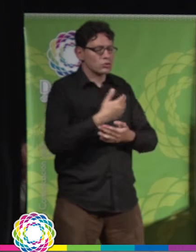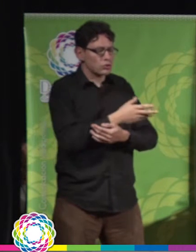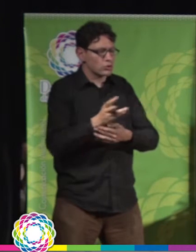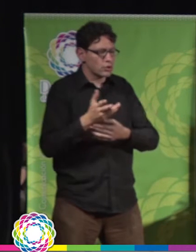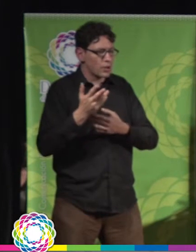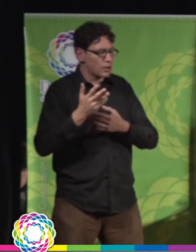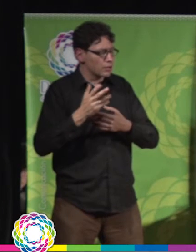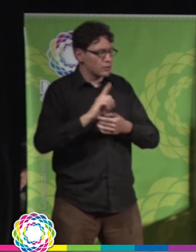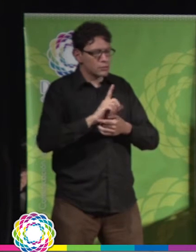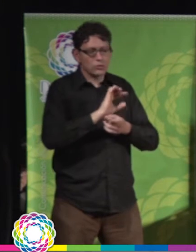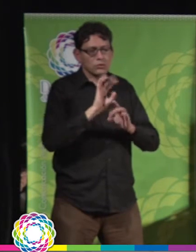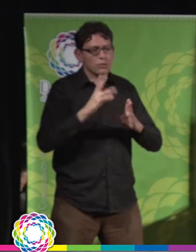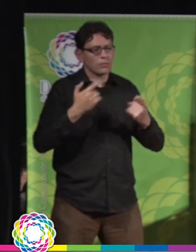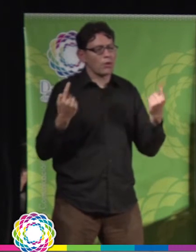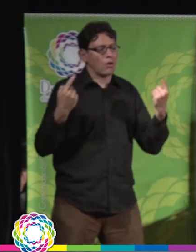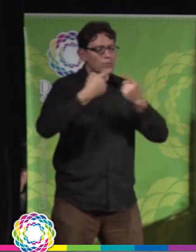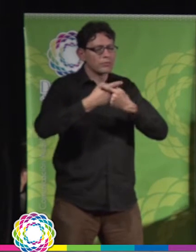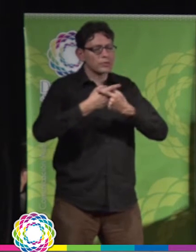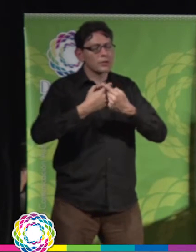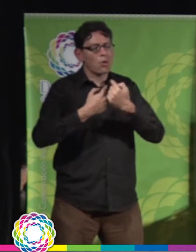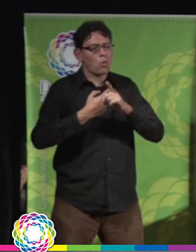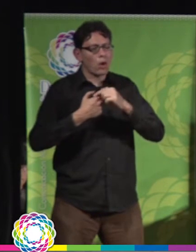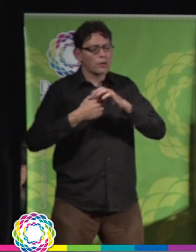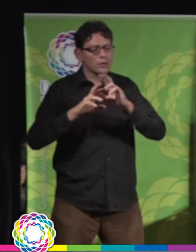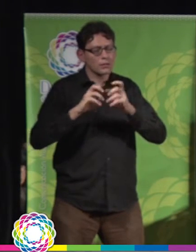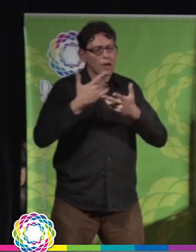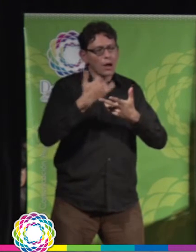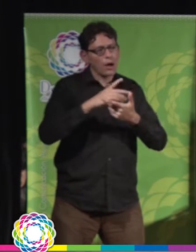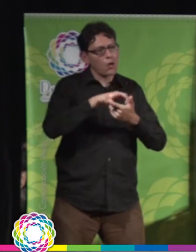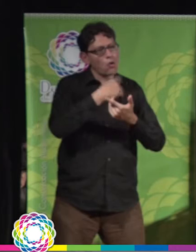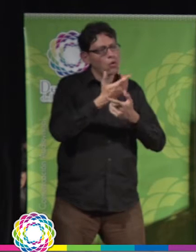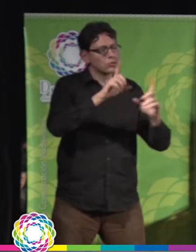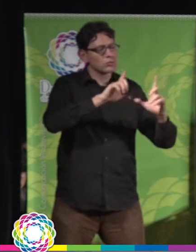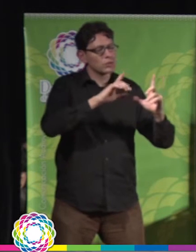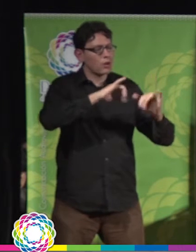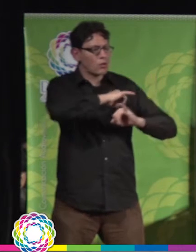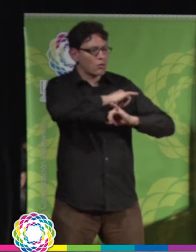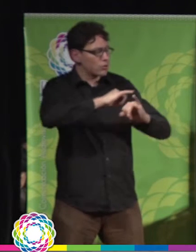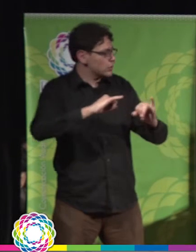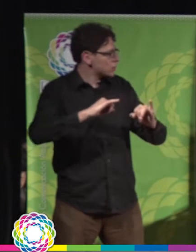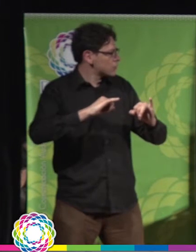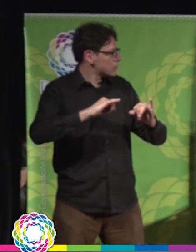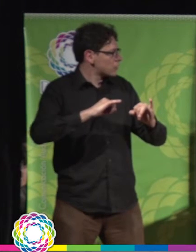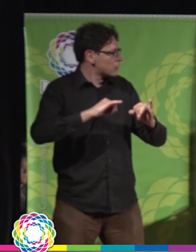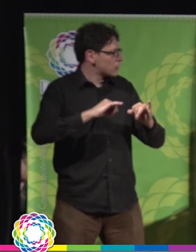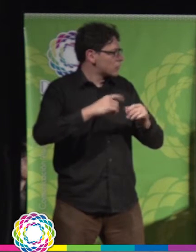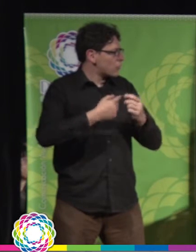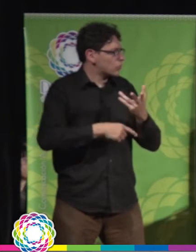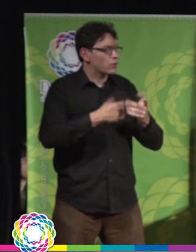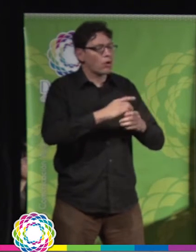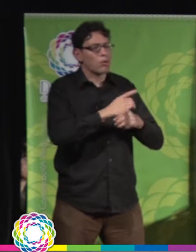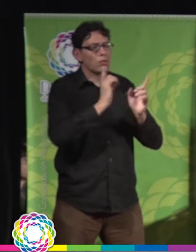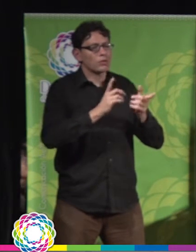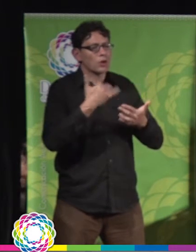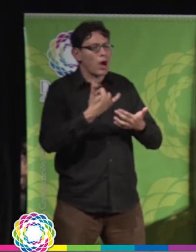para enfrentarnos a las situaciones que después aparecen como noticia o como hechos donde somos